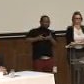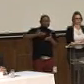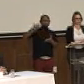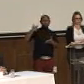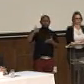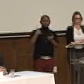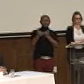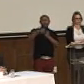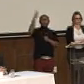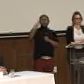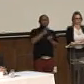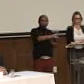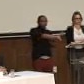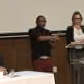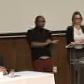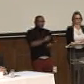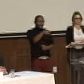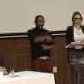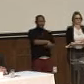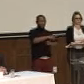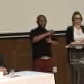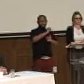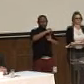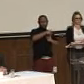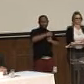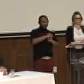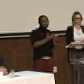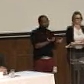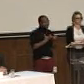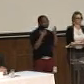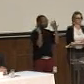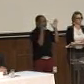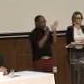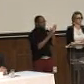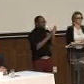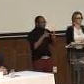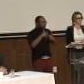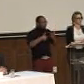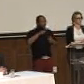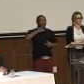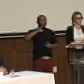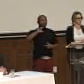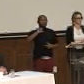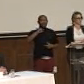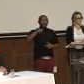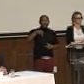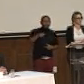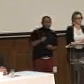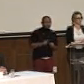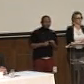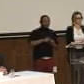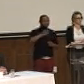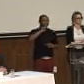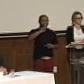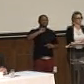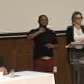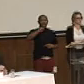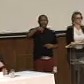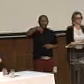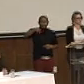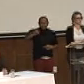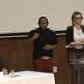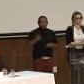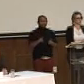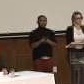modelo para o Brasil. Queria aproveitar, Adilson, e parabenizar o teu trabalho, o trabalho da Luciana e da Giana, do Giano, na condução do